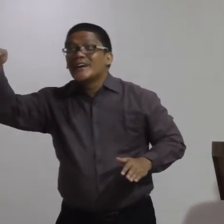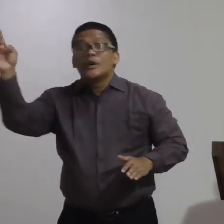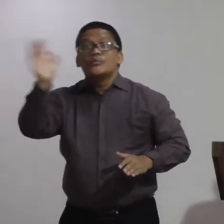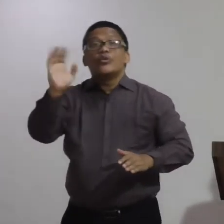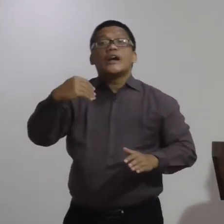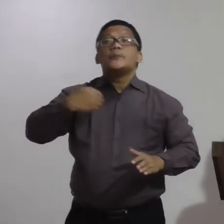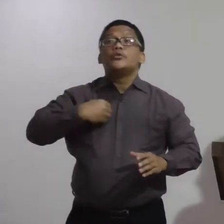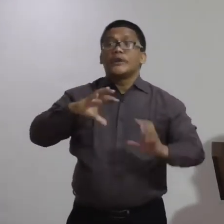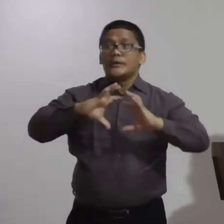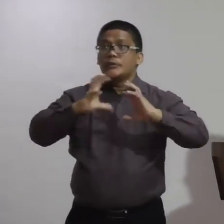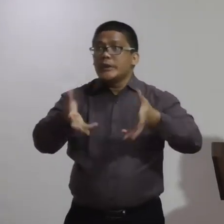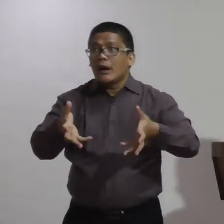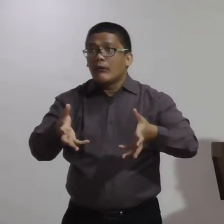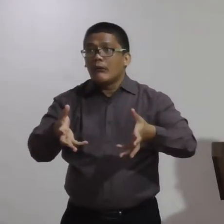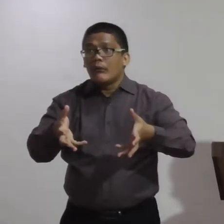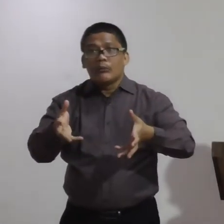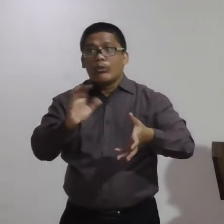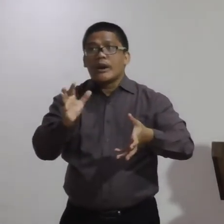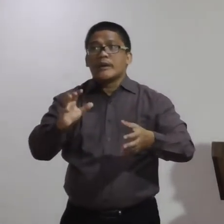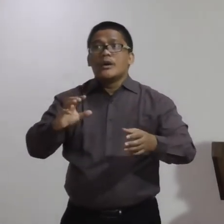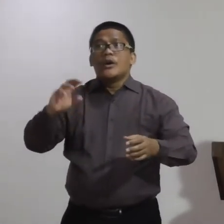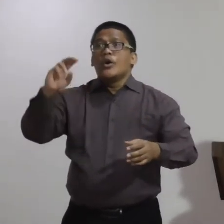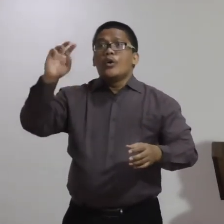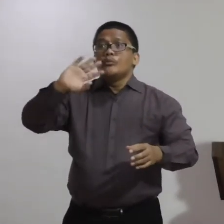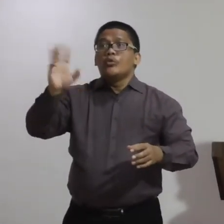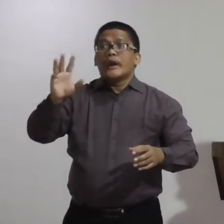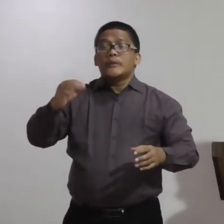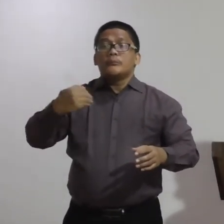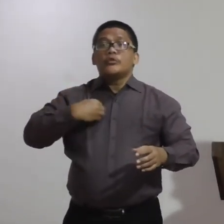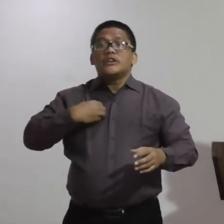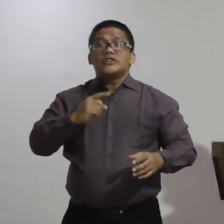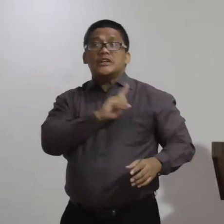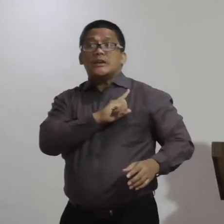Ya, kita ini bukan milik diri kita sendiri,